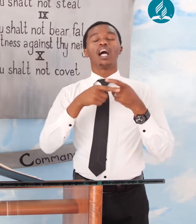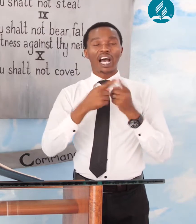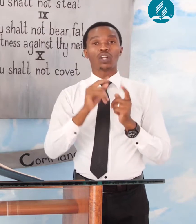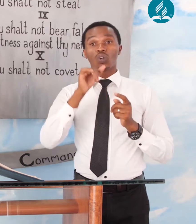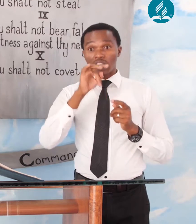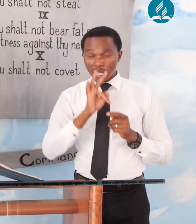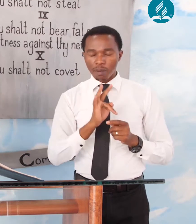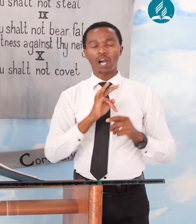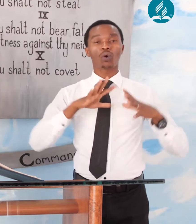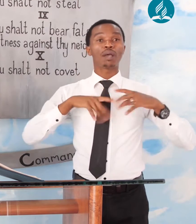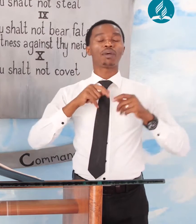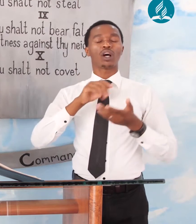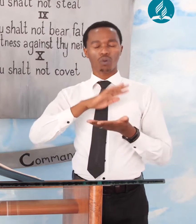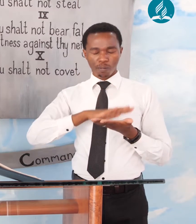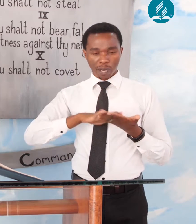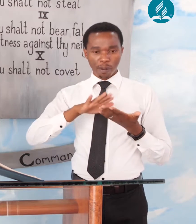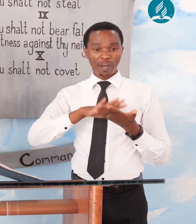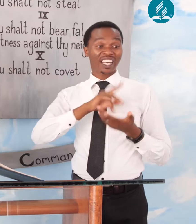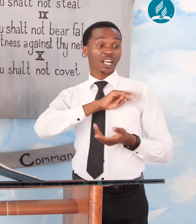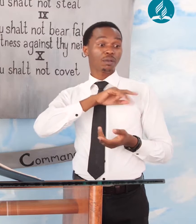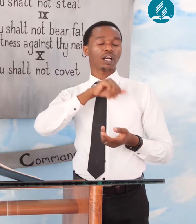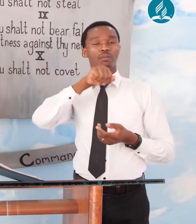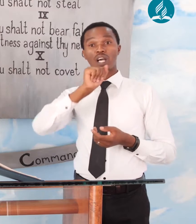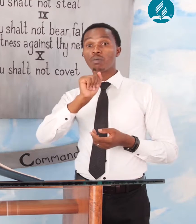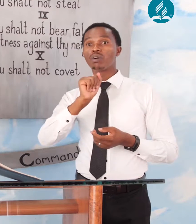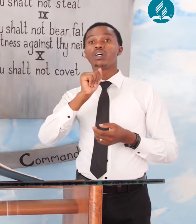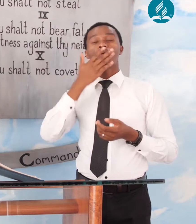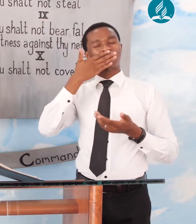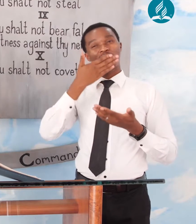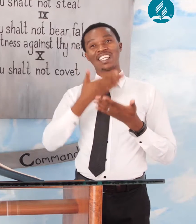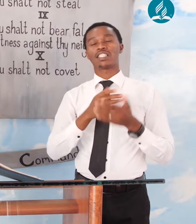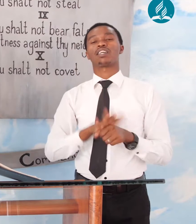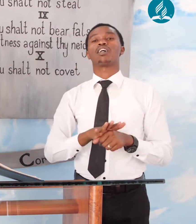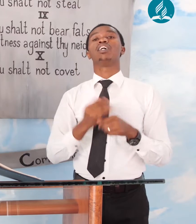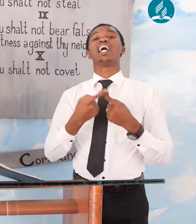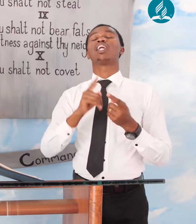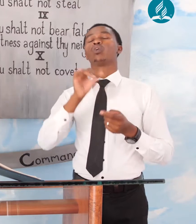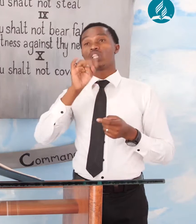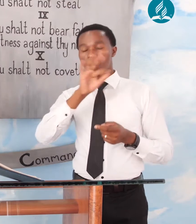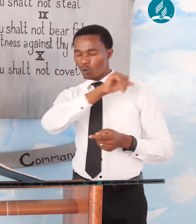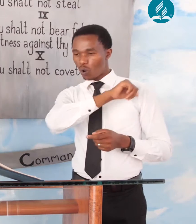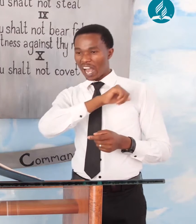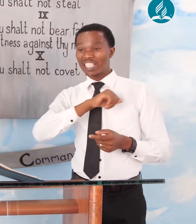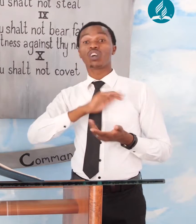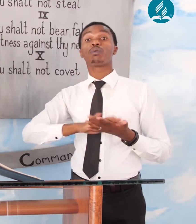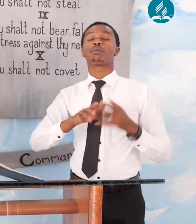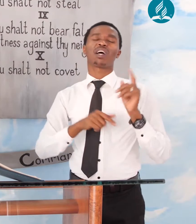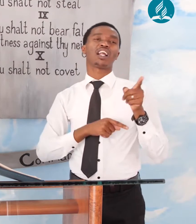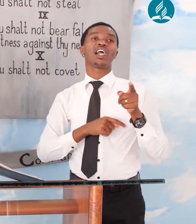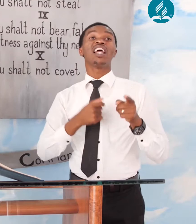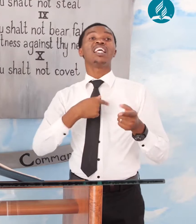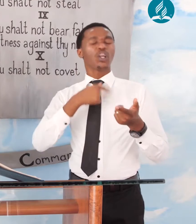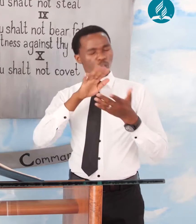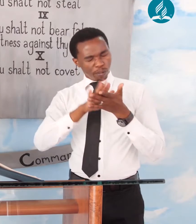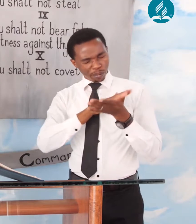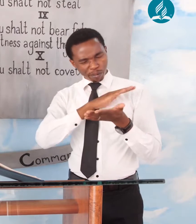kubababarira icyaha cyabo ibyaba byiza byaba byiza ariko nutabyemera mpanagura unkure mu